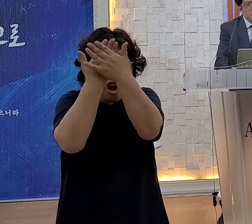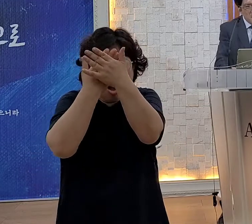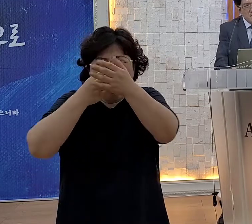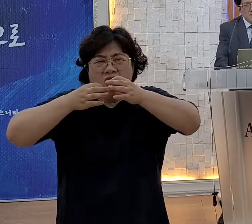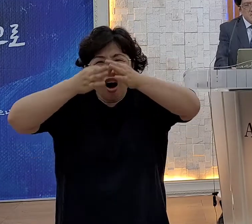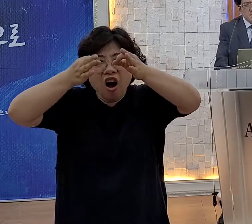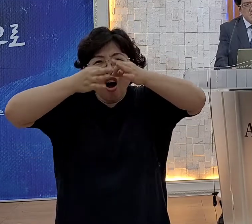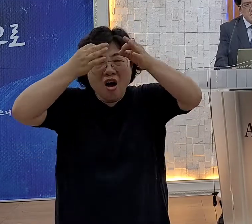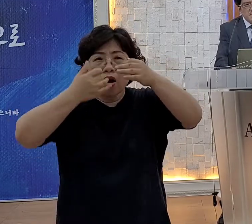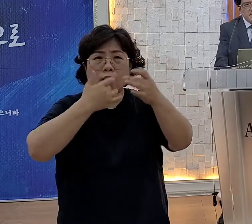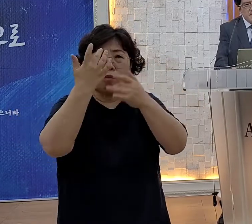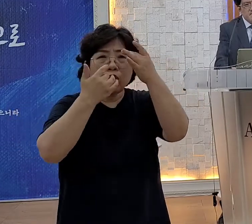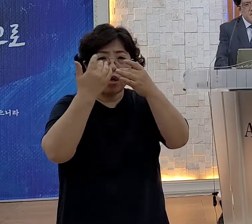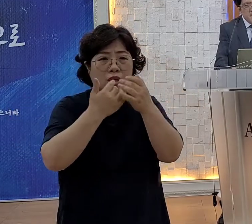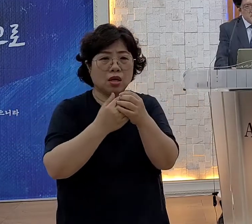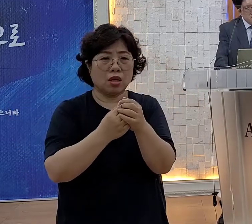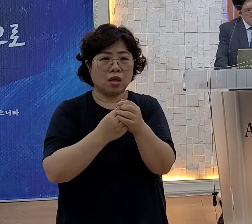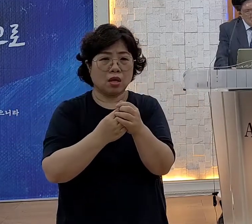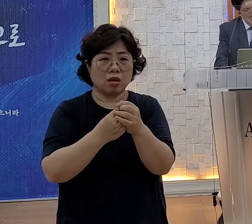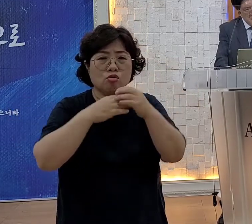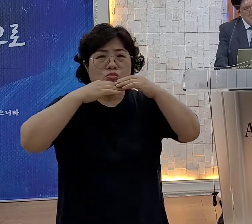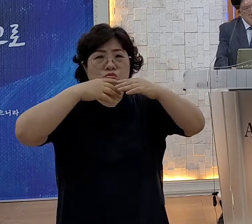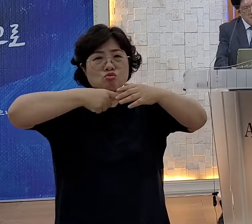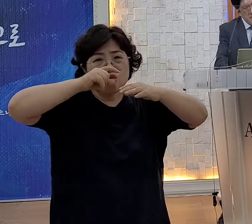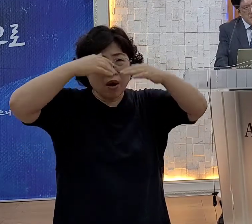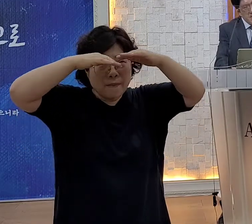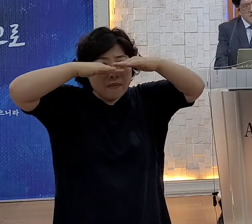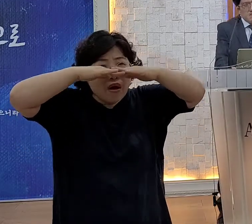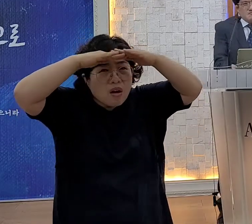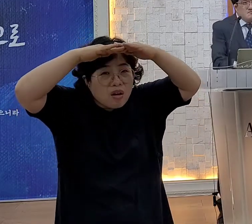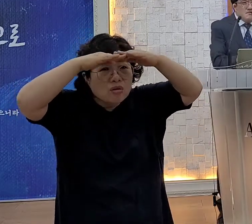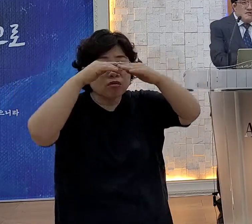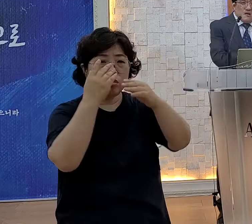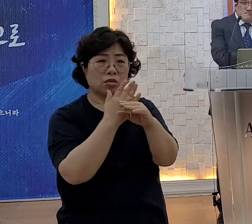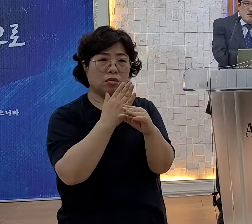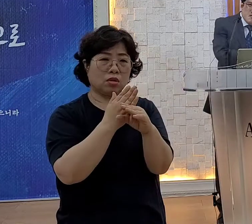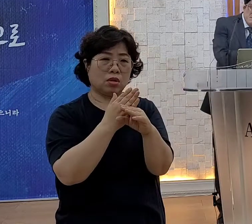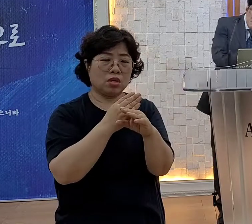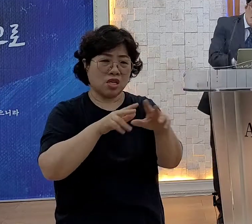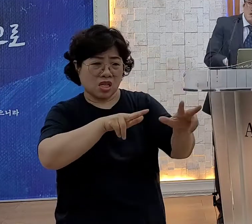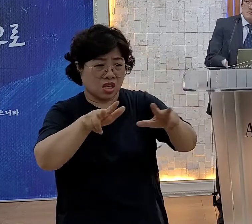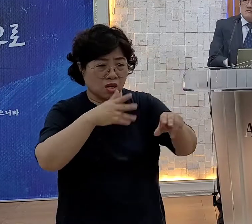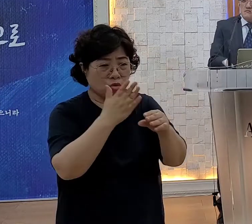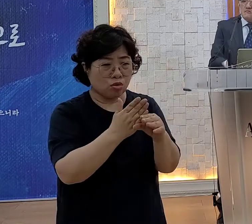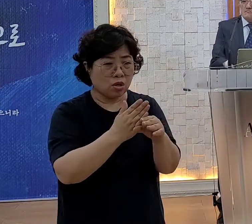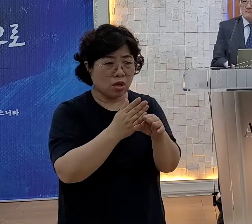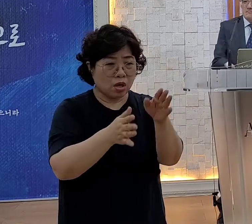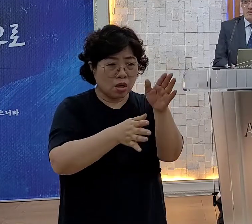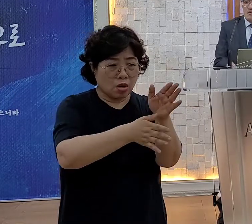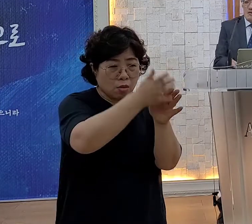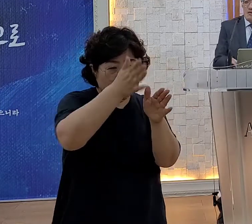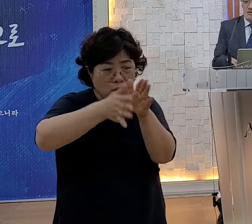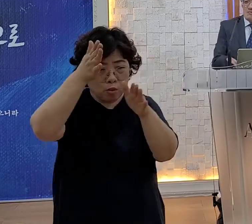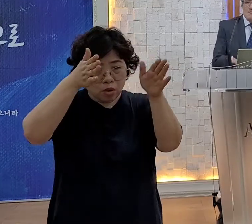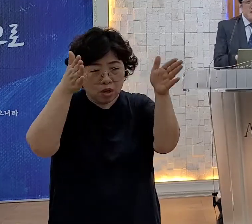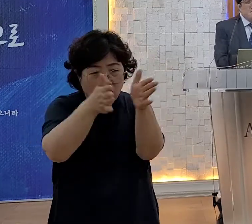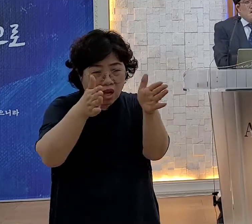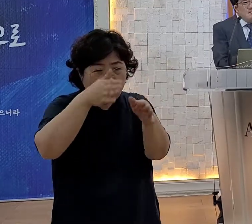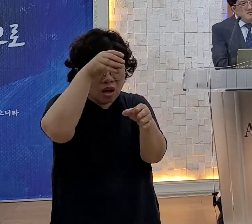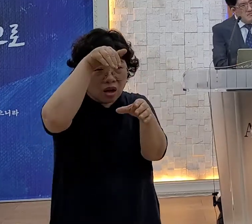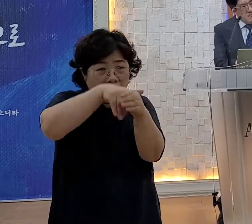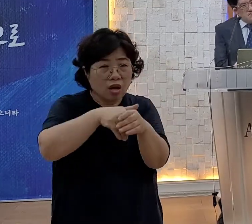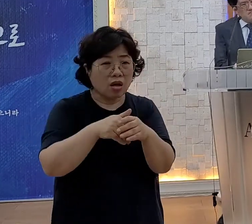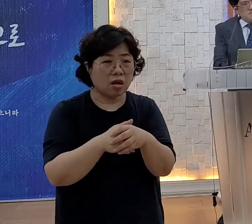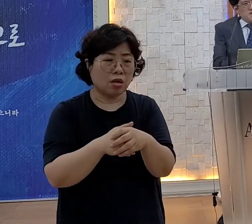않습니다. 불이 났어요. 물에 빠져 죽고 있어요. 그리고 지진이 나가지고 내 건물 사이에 갇혔어요. 옆에